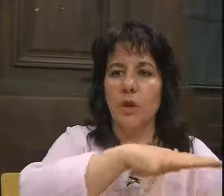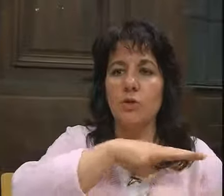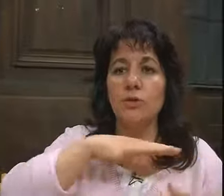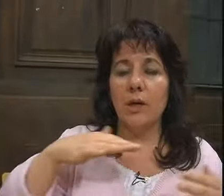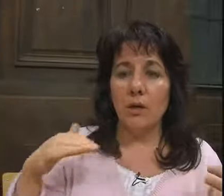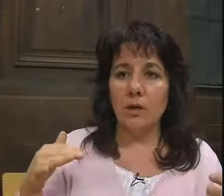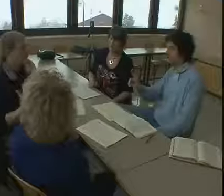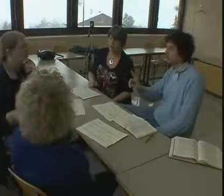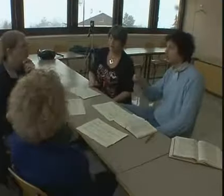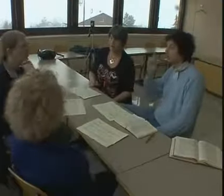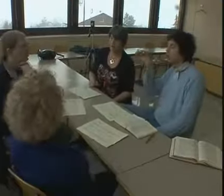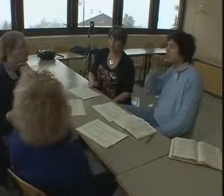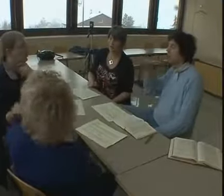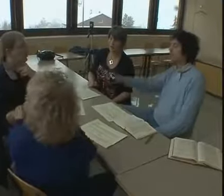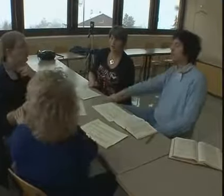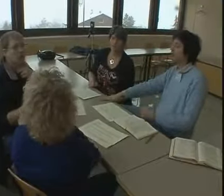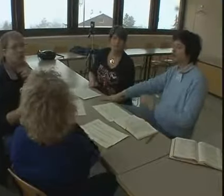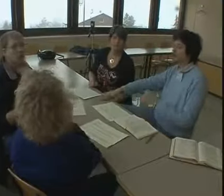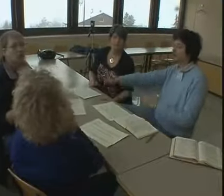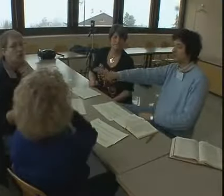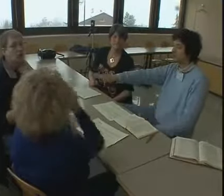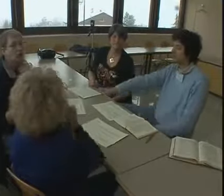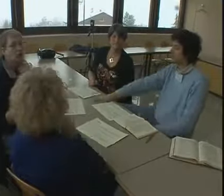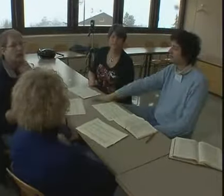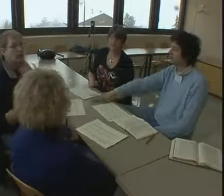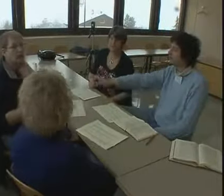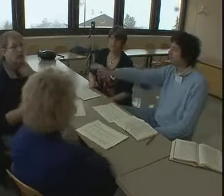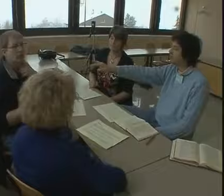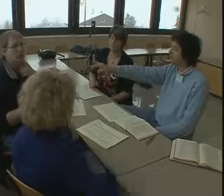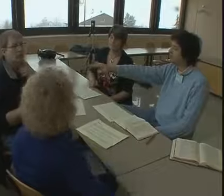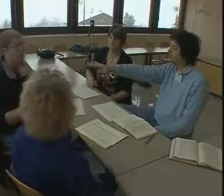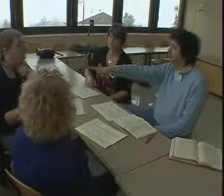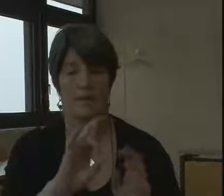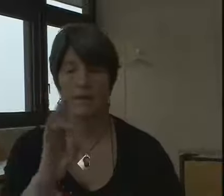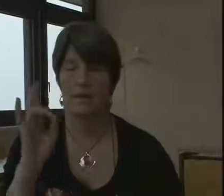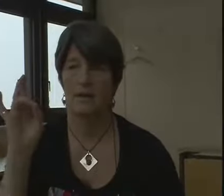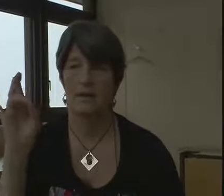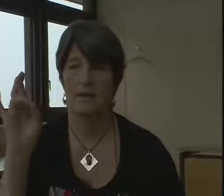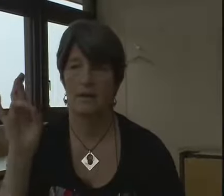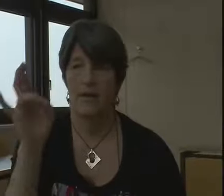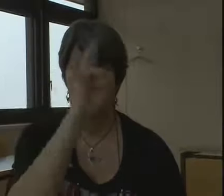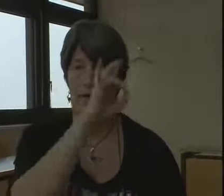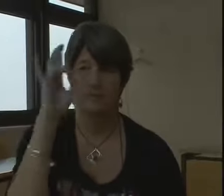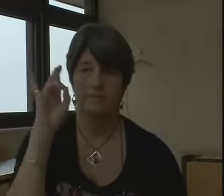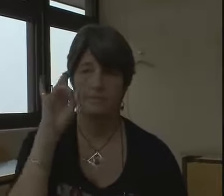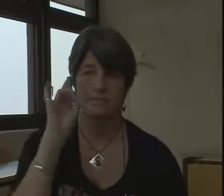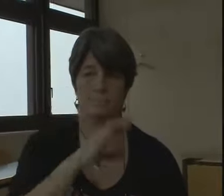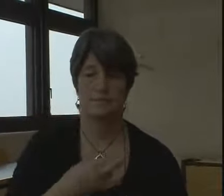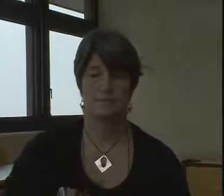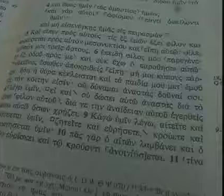du décor, ensuite des personnages, et les personnages entrent en action à la fin. Donc pour